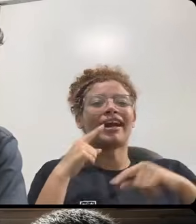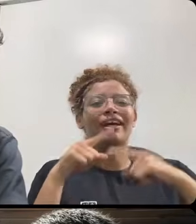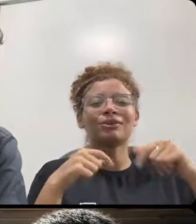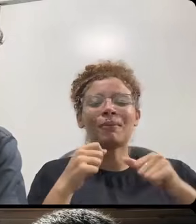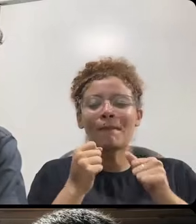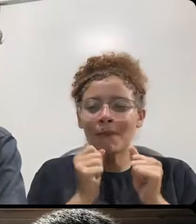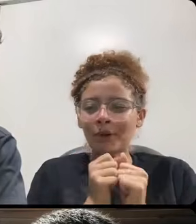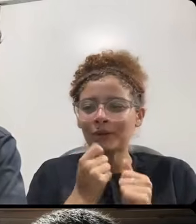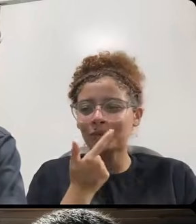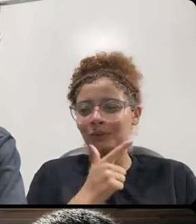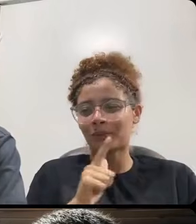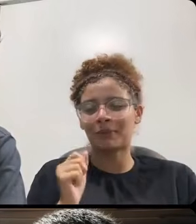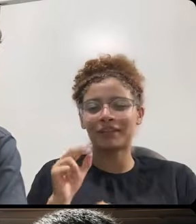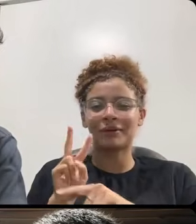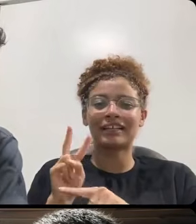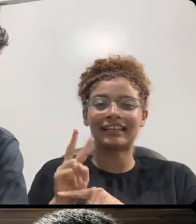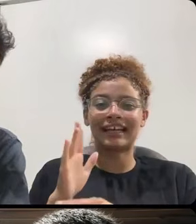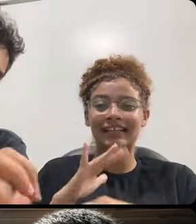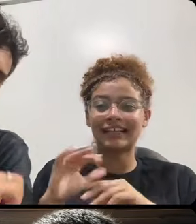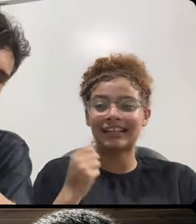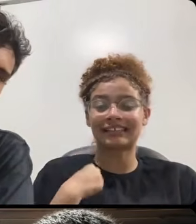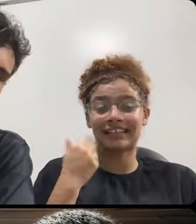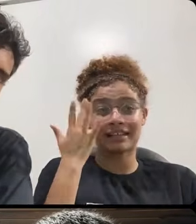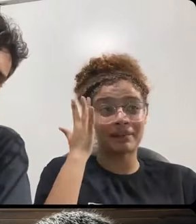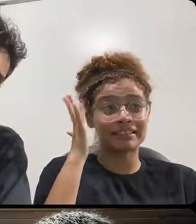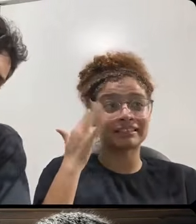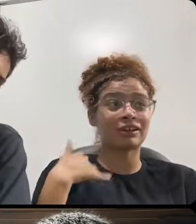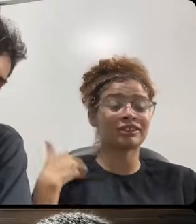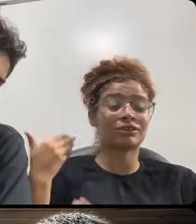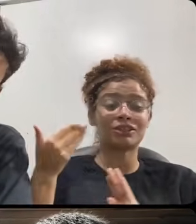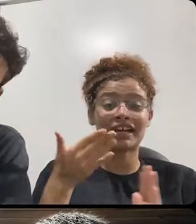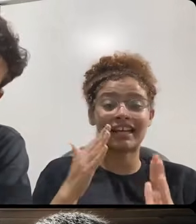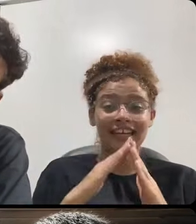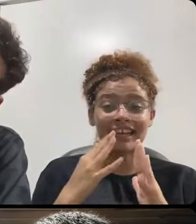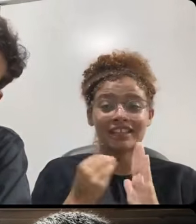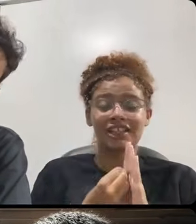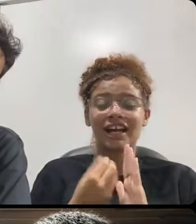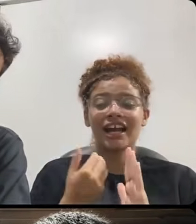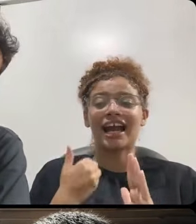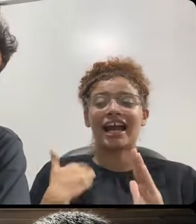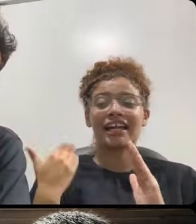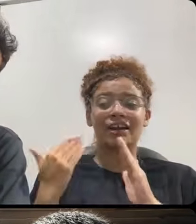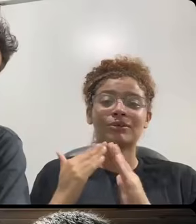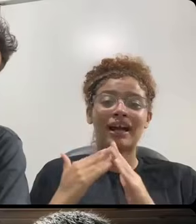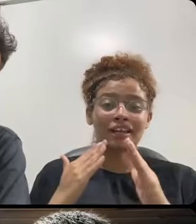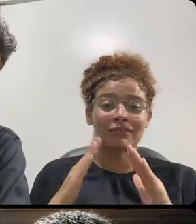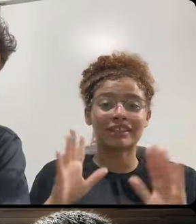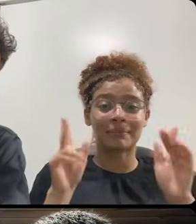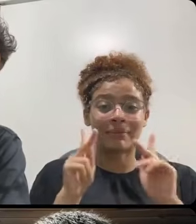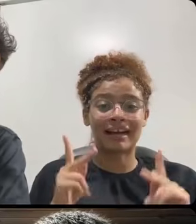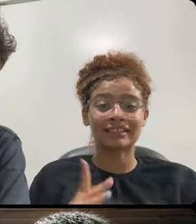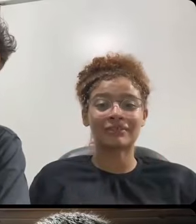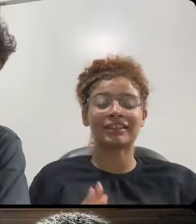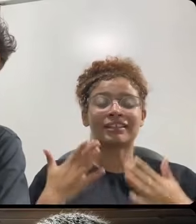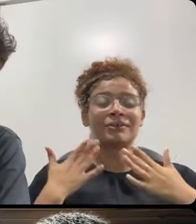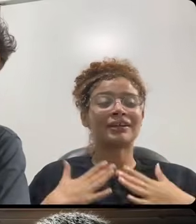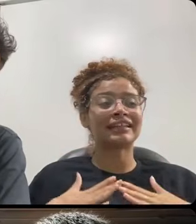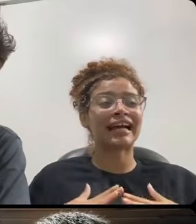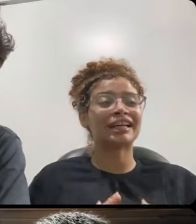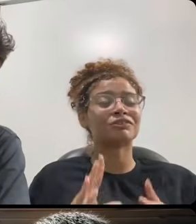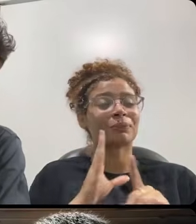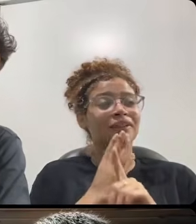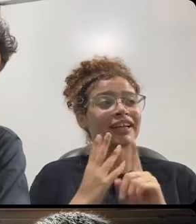psicólogo, correndo muito para poder cuidar daquela criança, ela pensa: nossa, quando eu chegar na igreja, ali é um lugar que eu vou ter paz, que eu vou